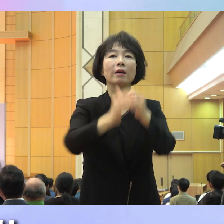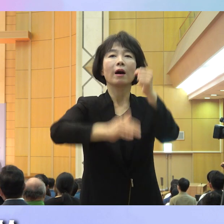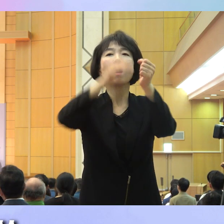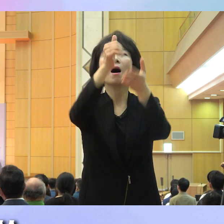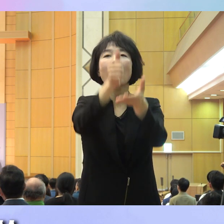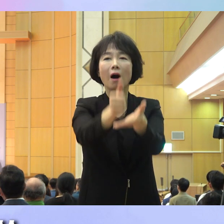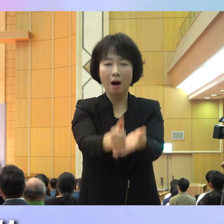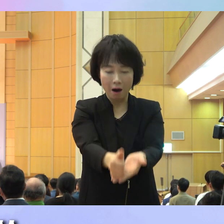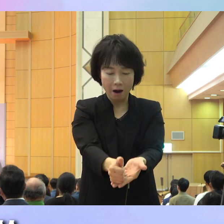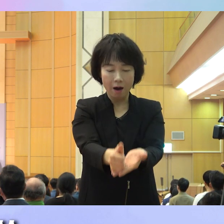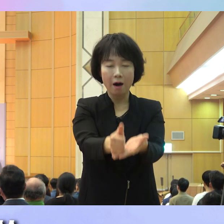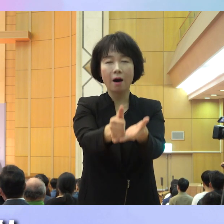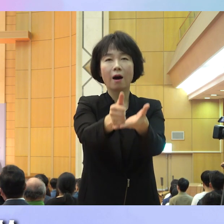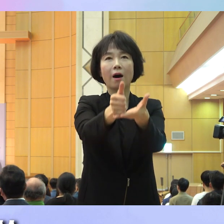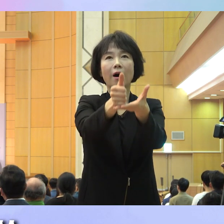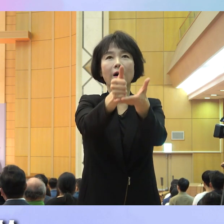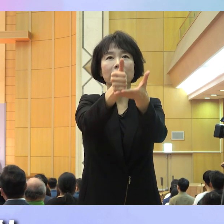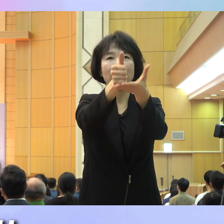나의